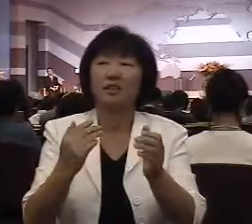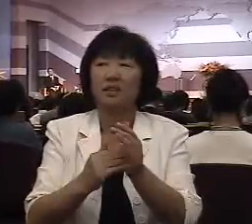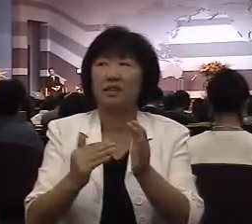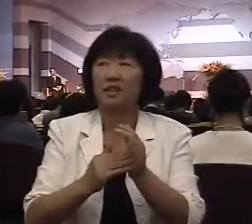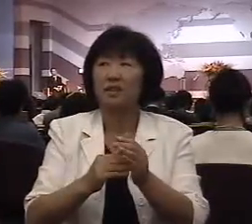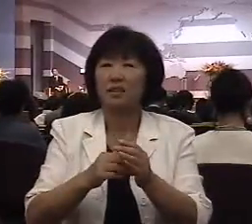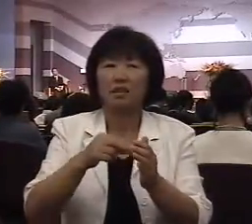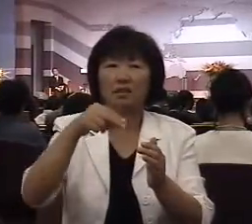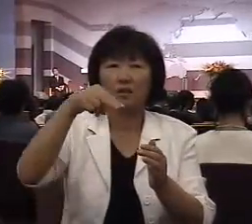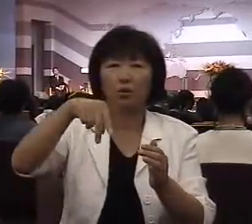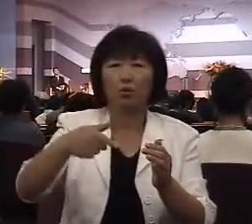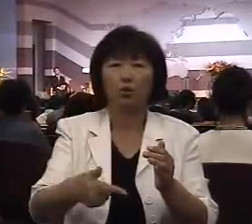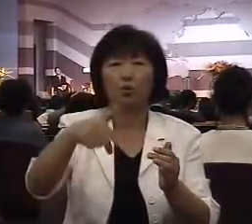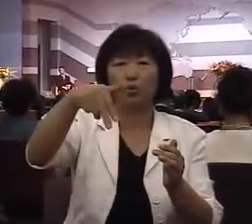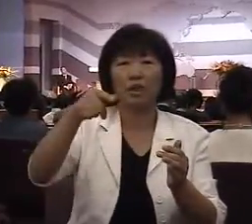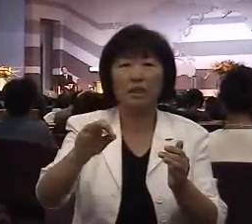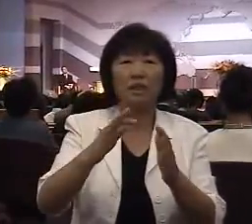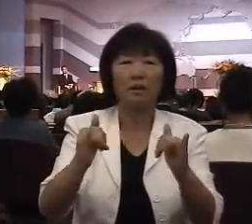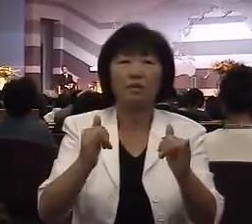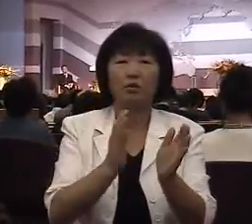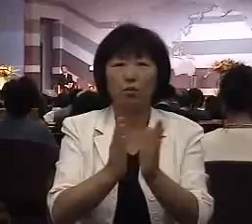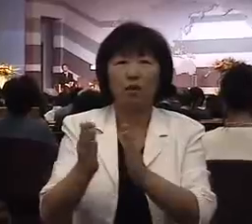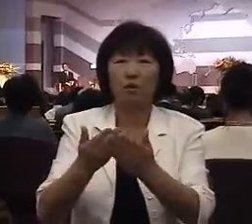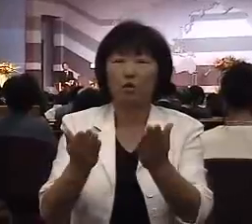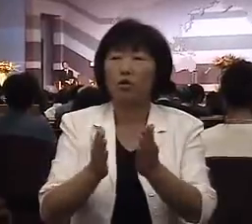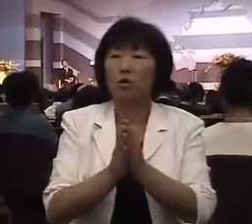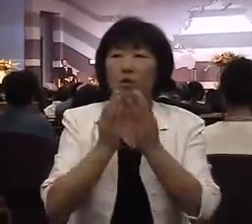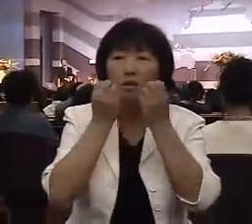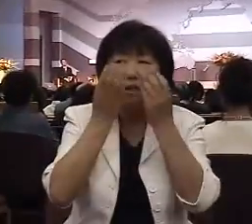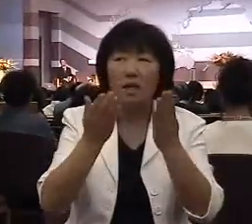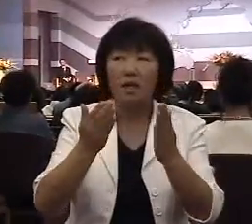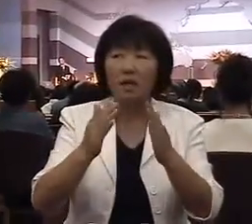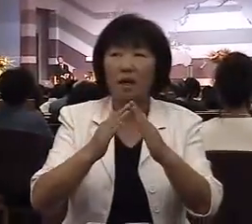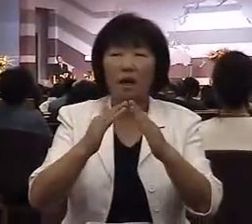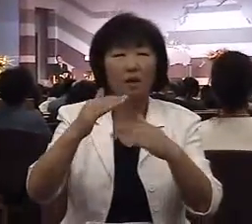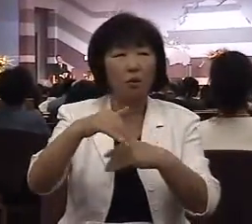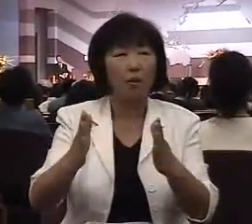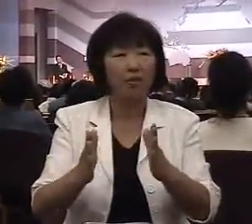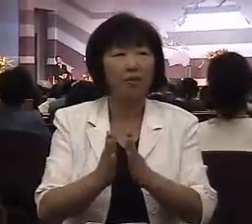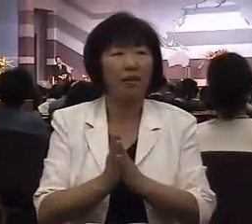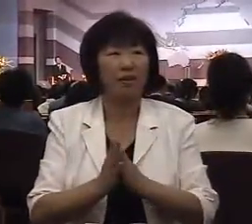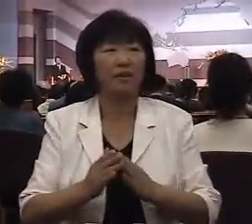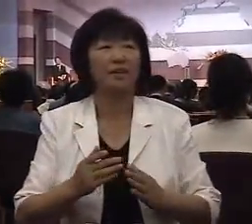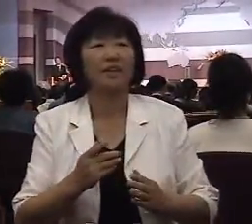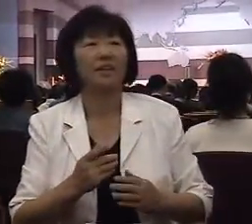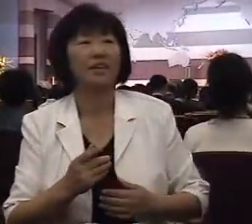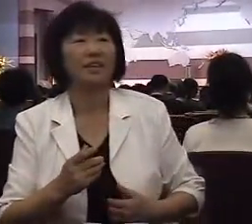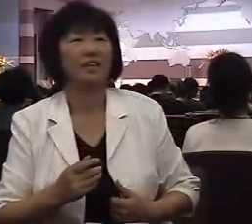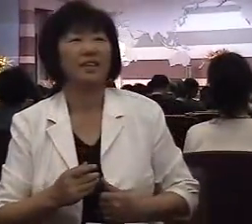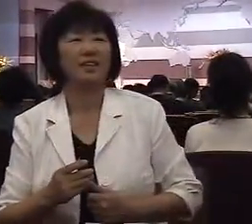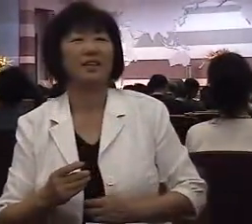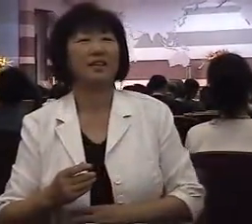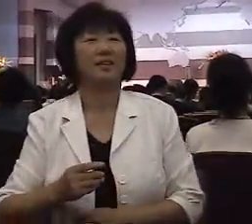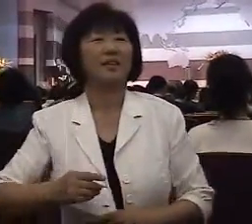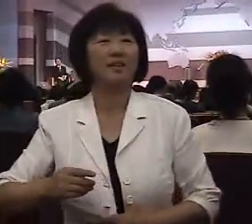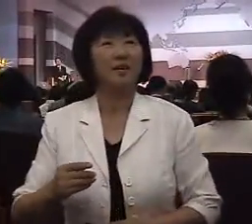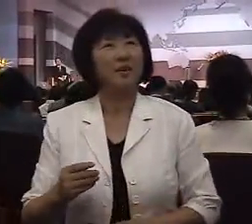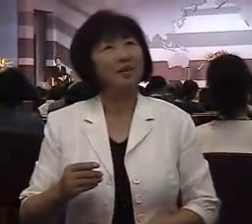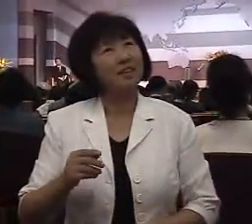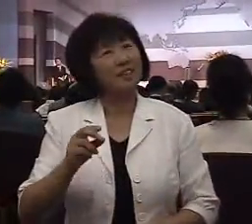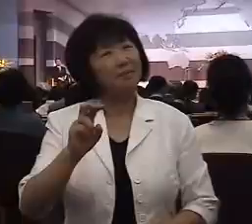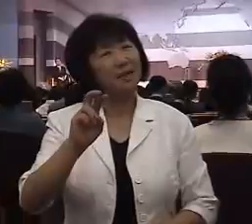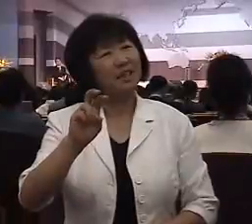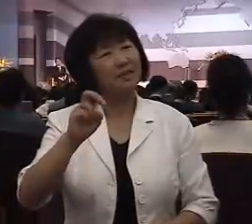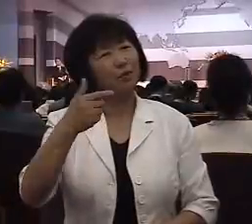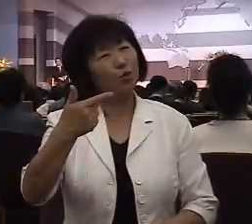순장님들 챙겨주시고 이번에 세가족반 마치신 분들 꼭 참석해 주시기를 바랍니다. 8번을